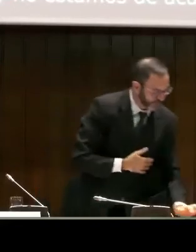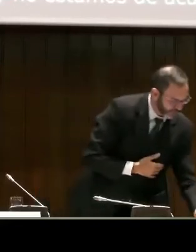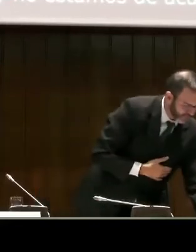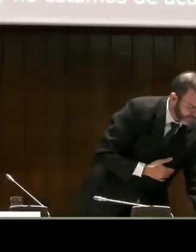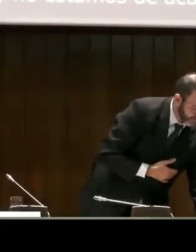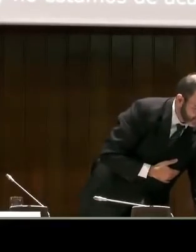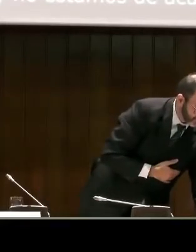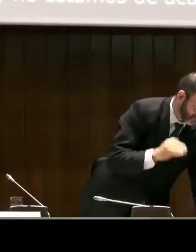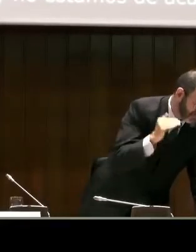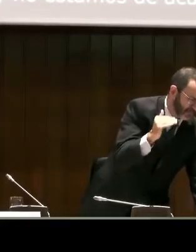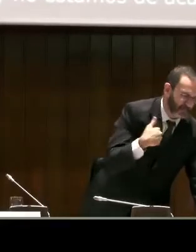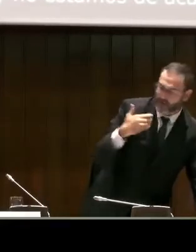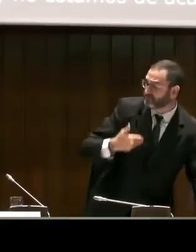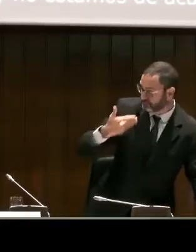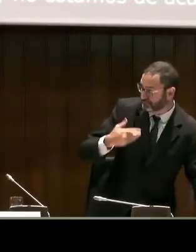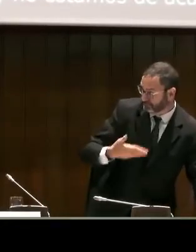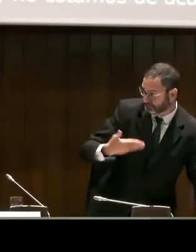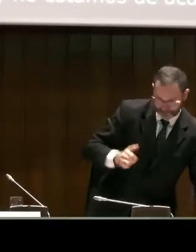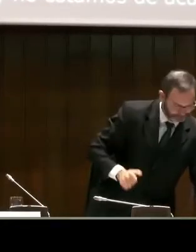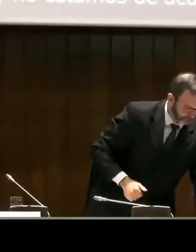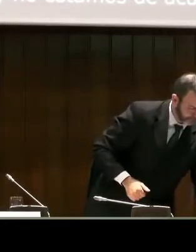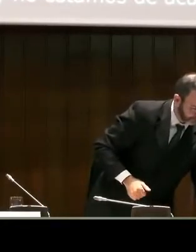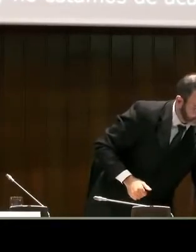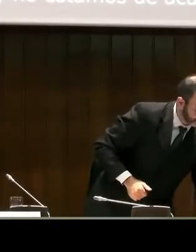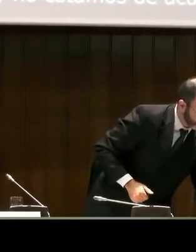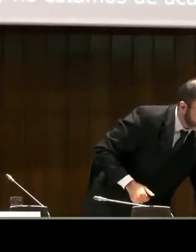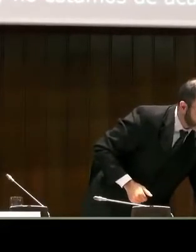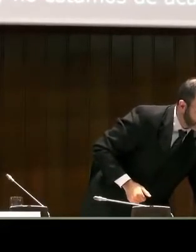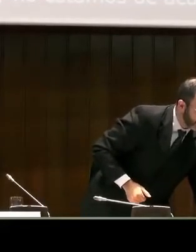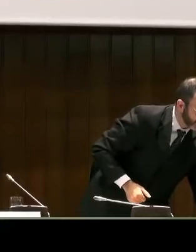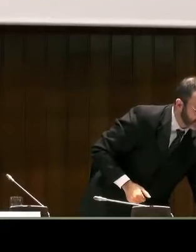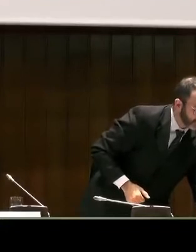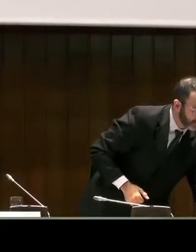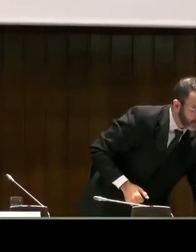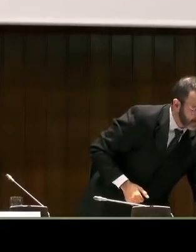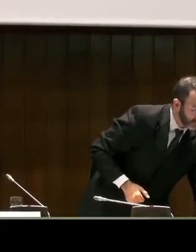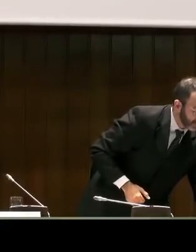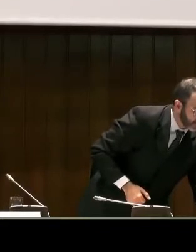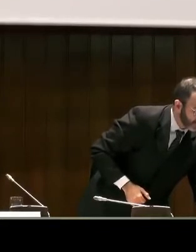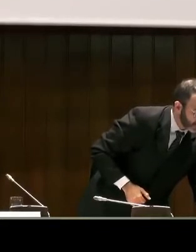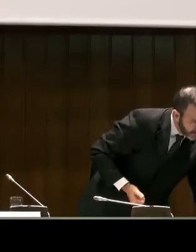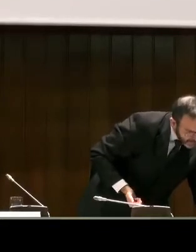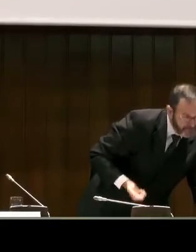para que el profesorado sea de calidad. Voy a avanzar.